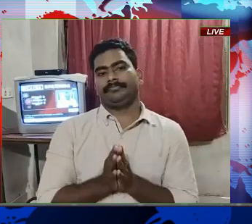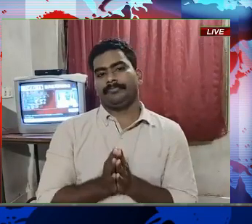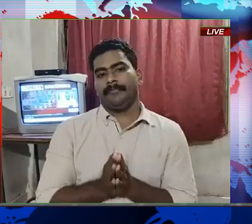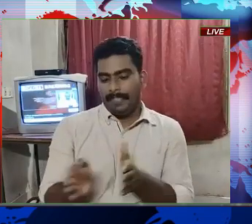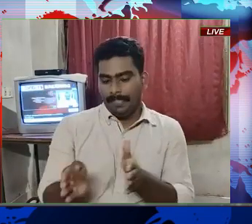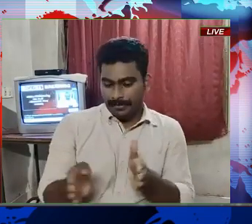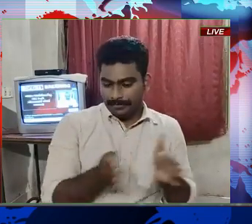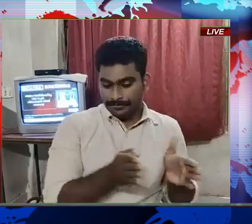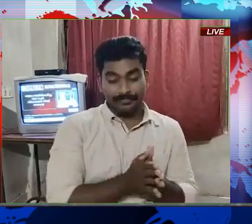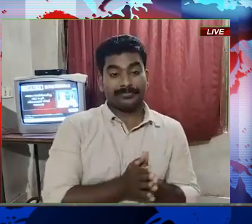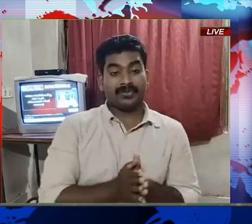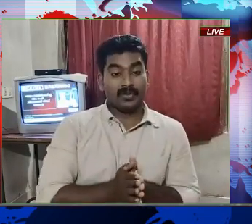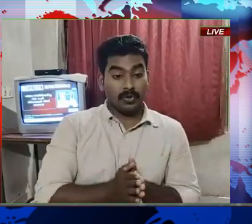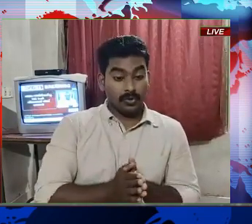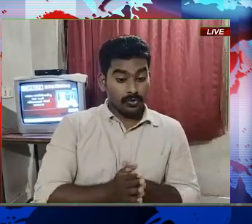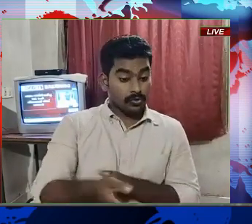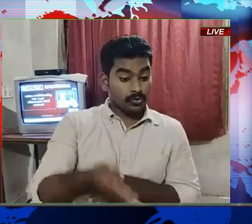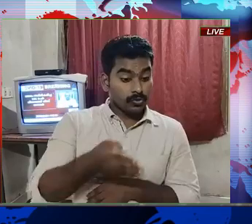സോഷ്യൽ മീഡിയയാണ്